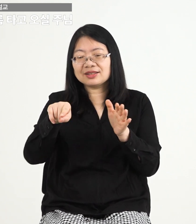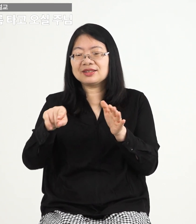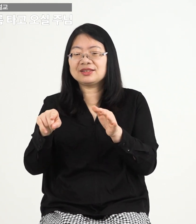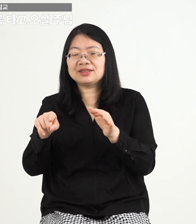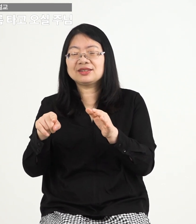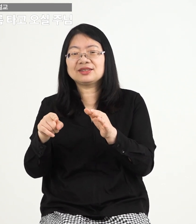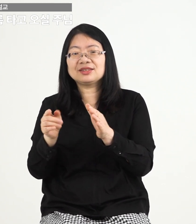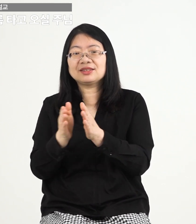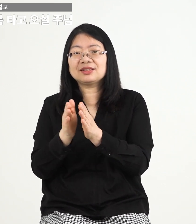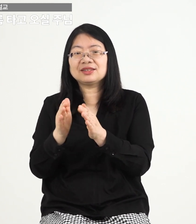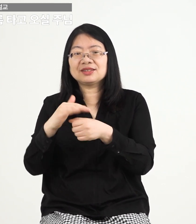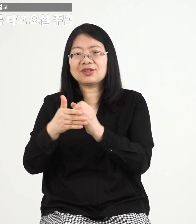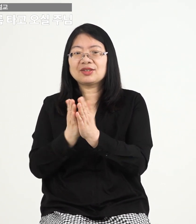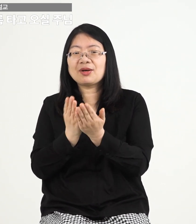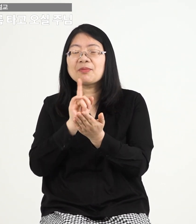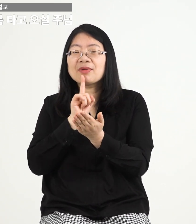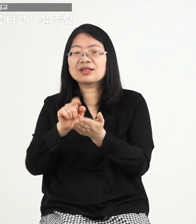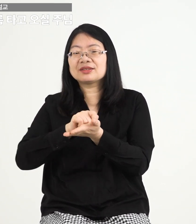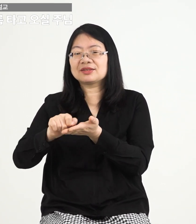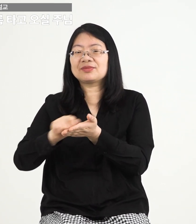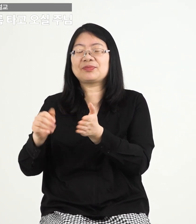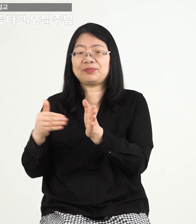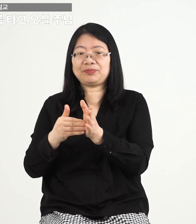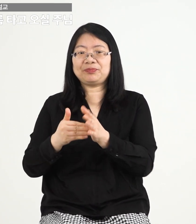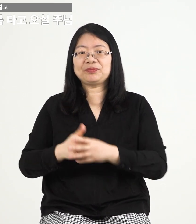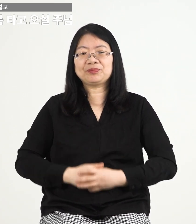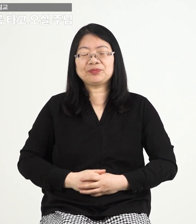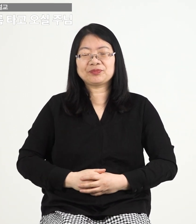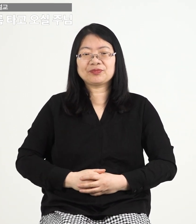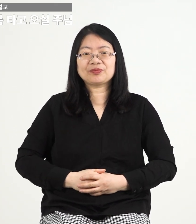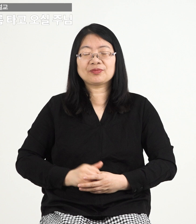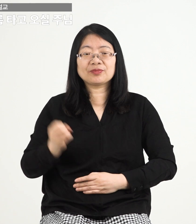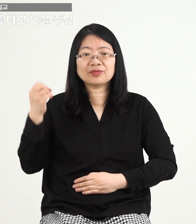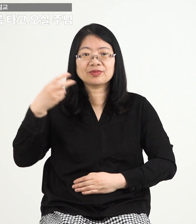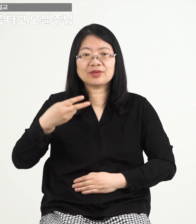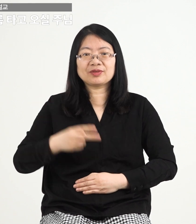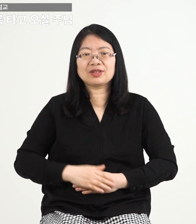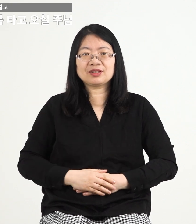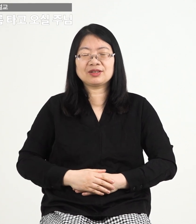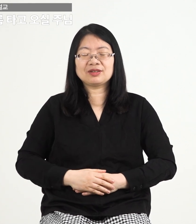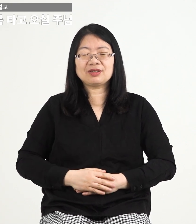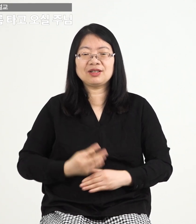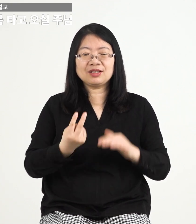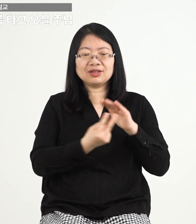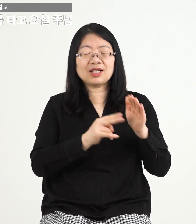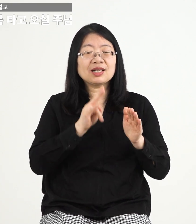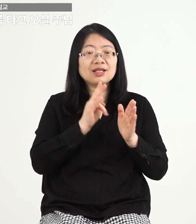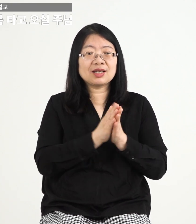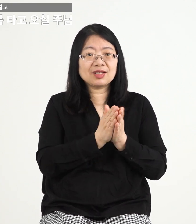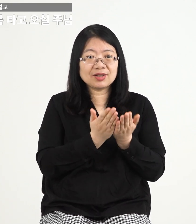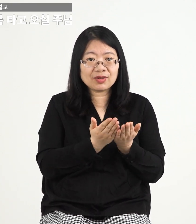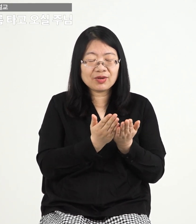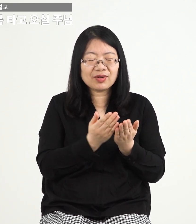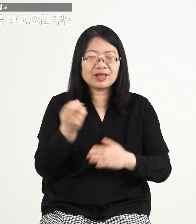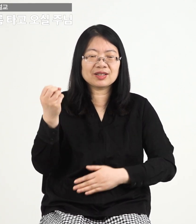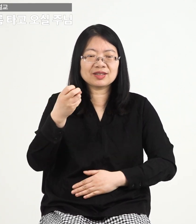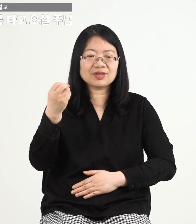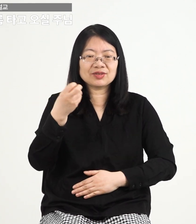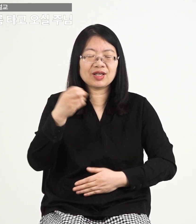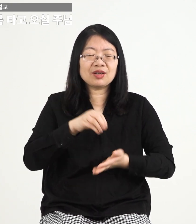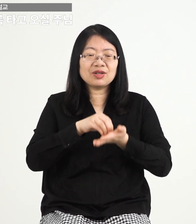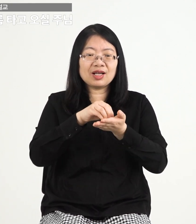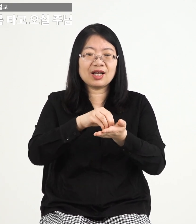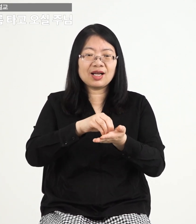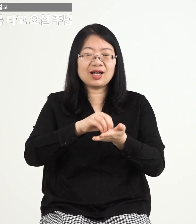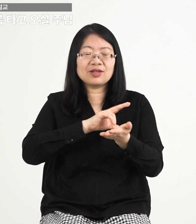쓰여졌습니다. 그리고 성경에 특별히 요한계시록에 자주 많이 등장하는 주제가